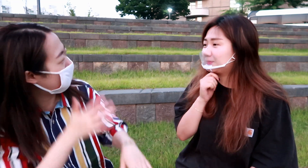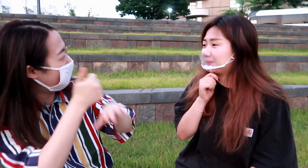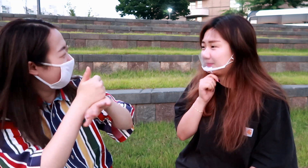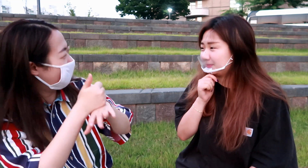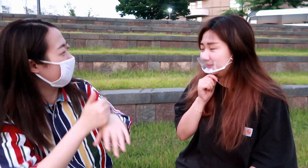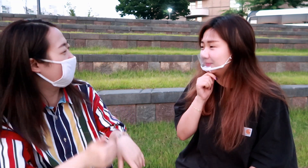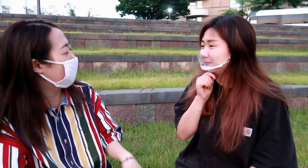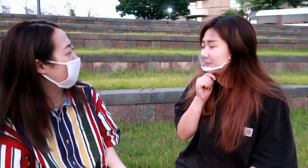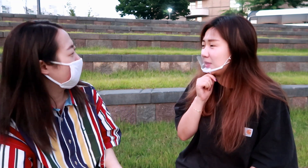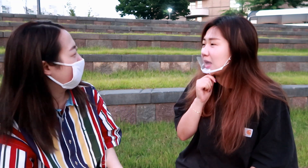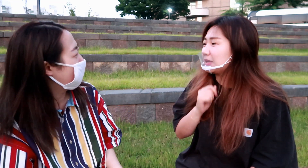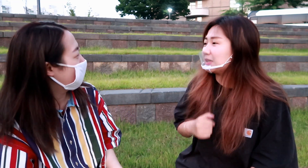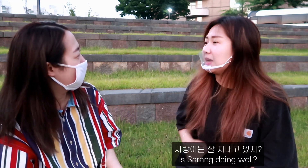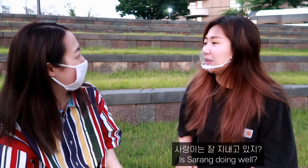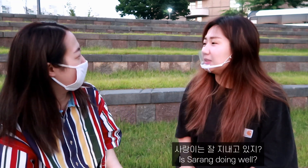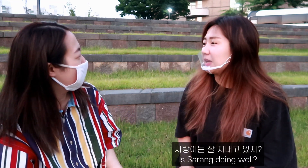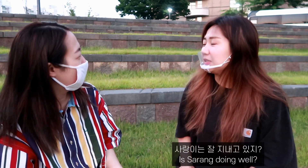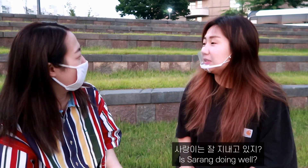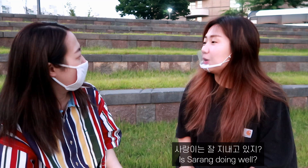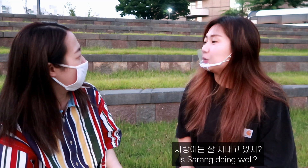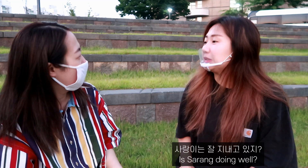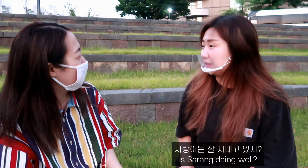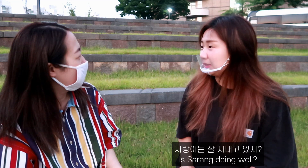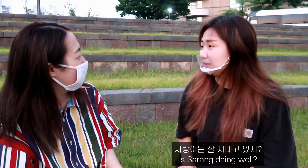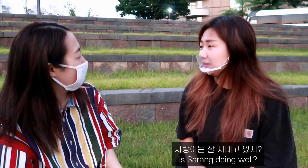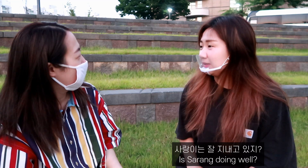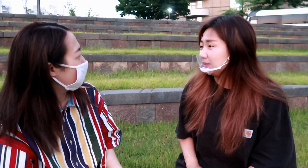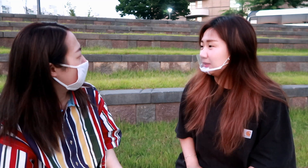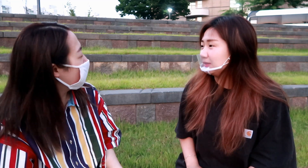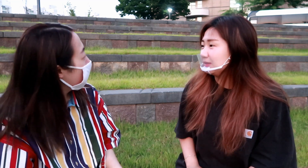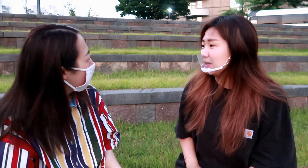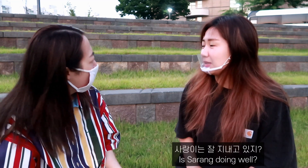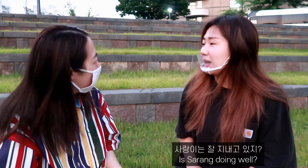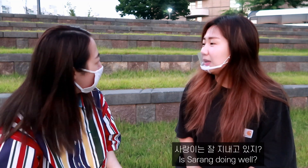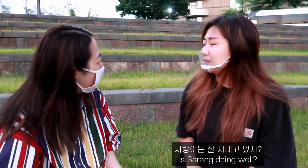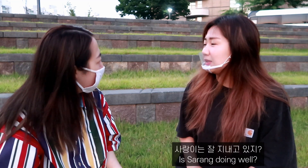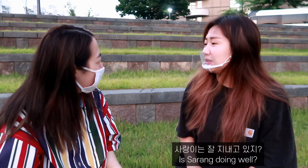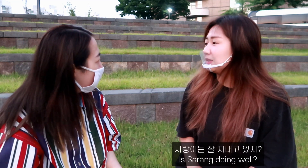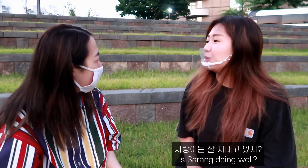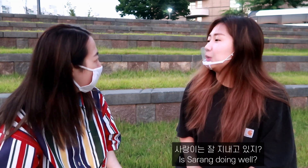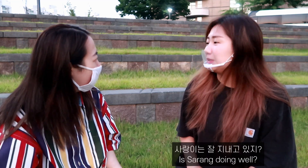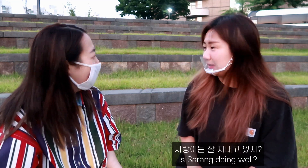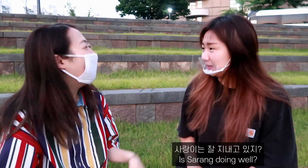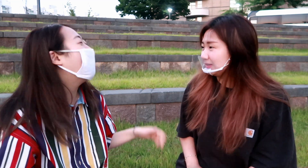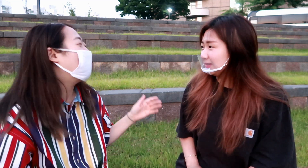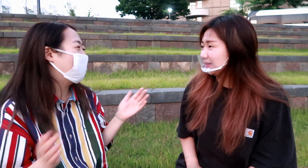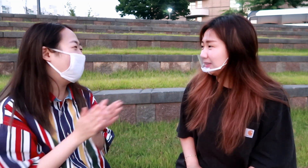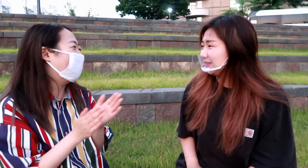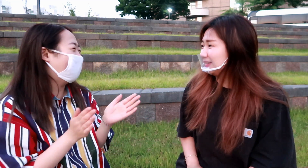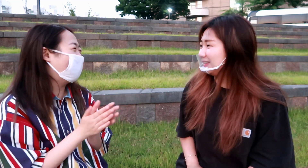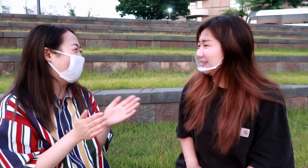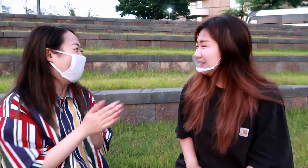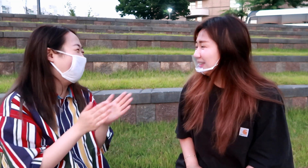마지막. 어. 사랑이는 잘 지내고 있지? 어? 사랑이는 잘 지내고 있지? 아,